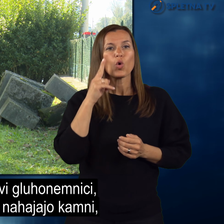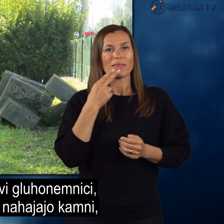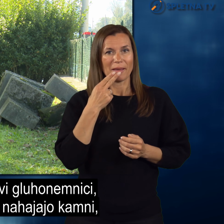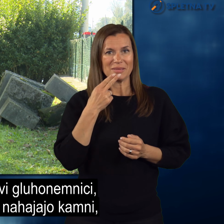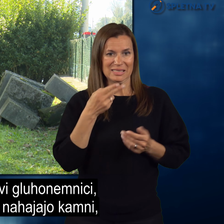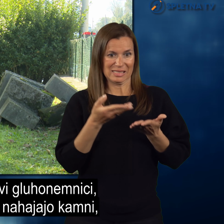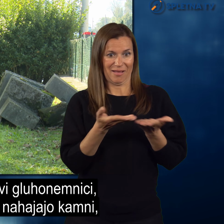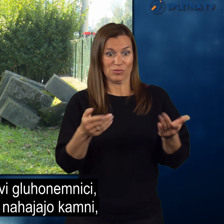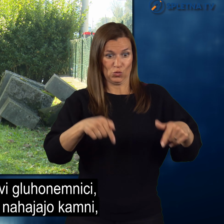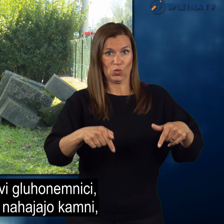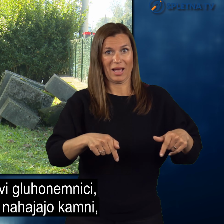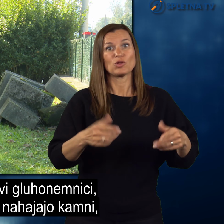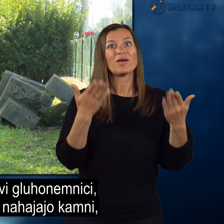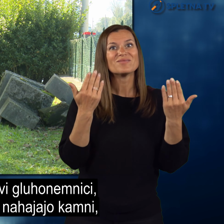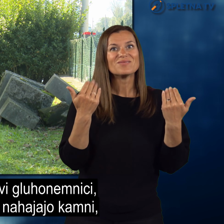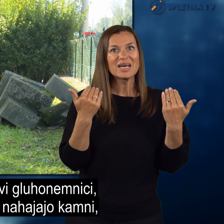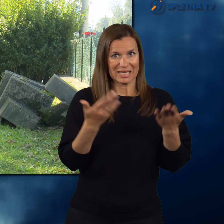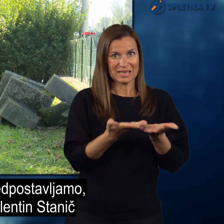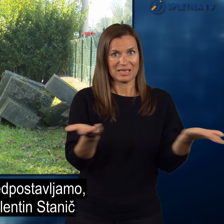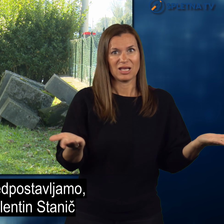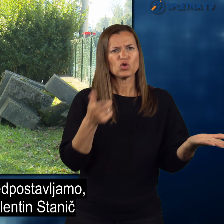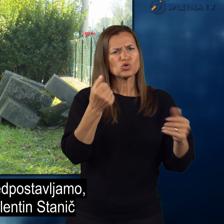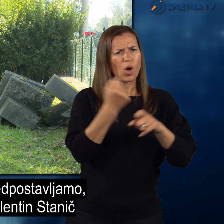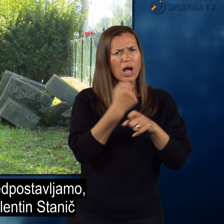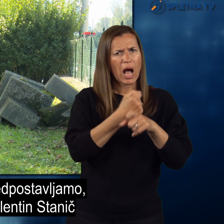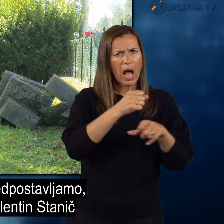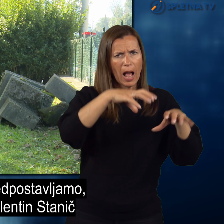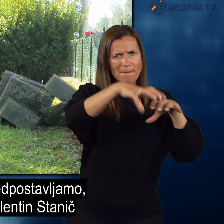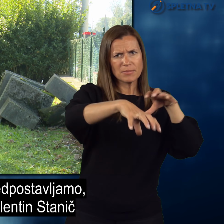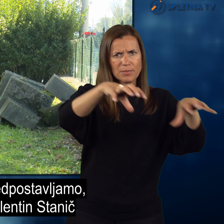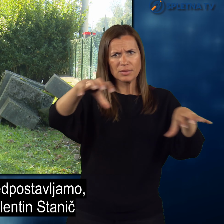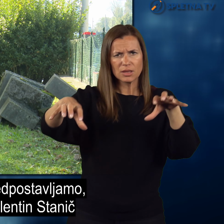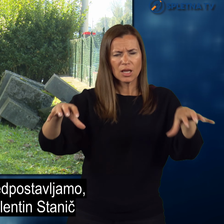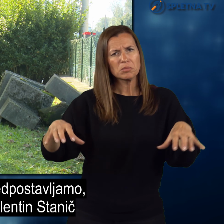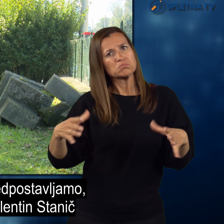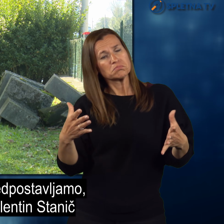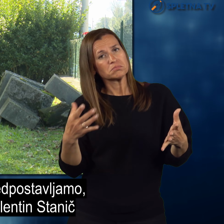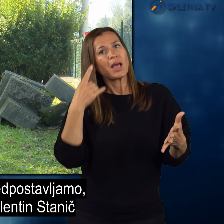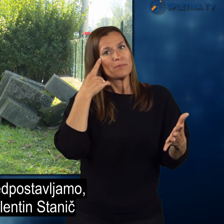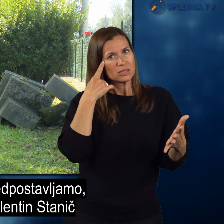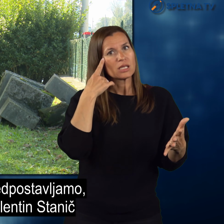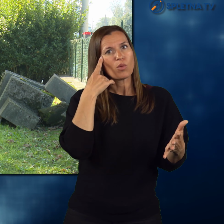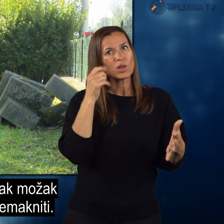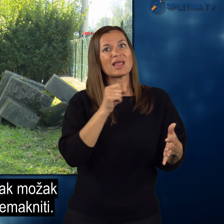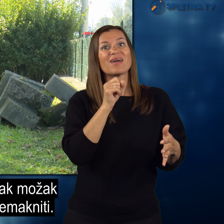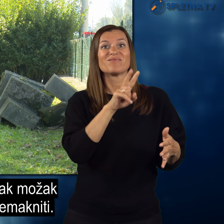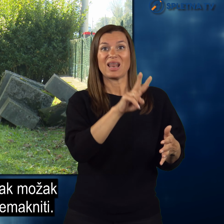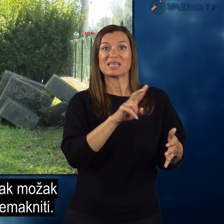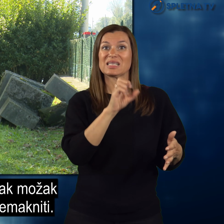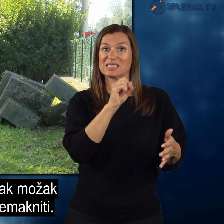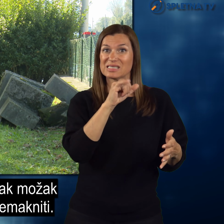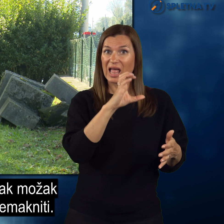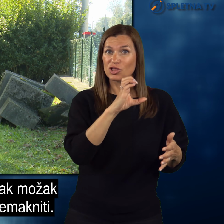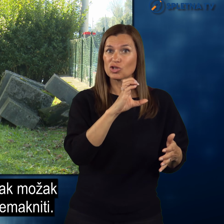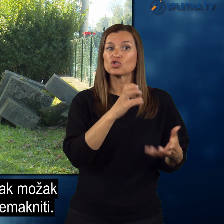vrtu, kjer se nahajajo kamni, za katere predpostavljamo, da jih je Valentin Stanič kot krepak